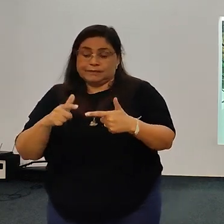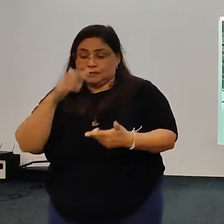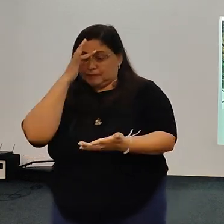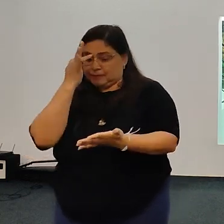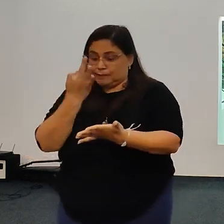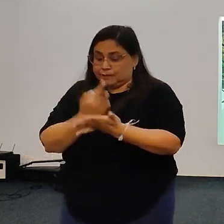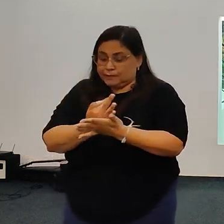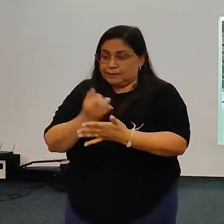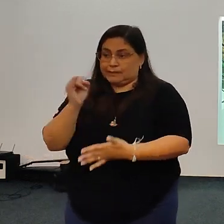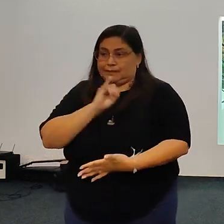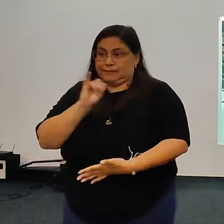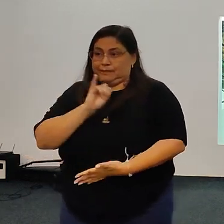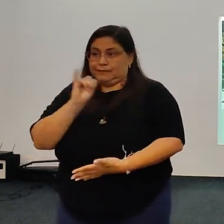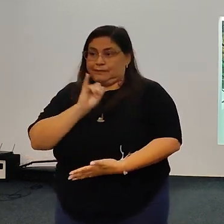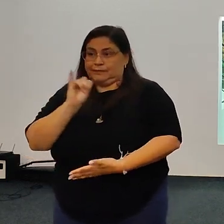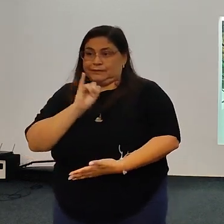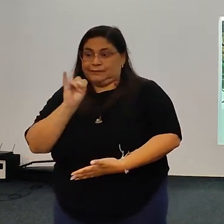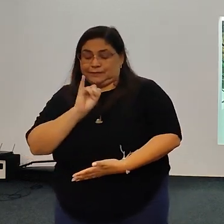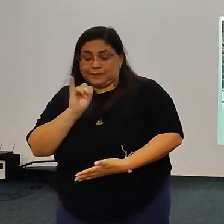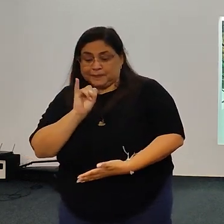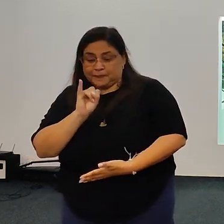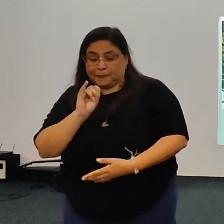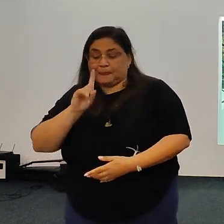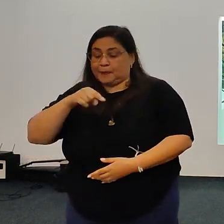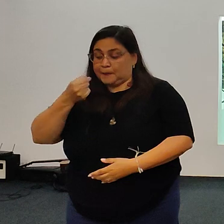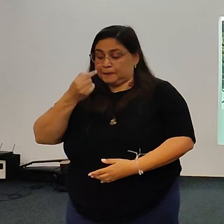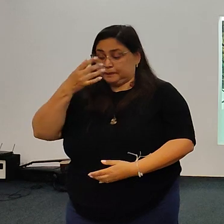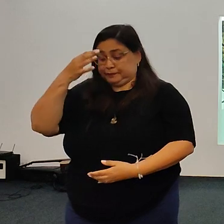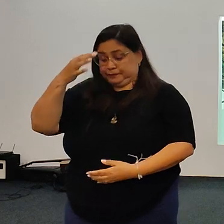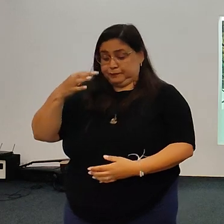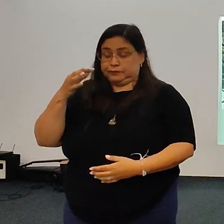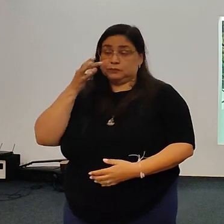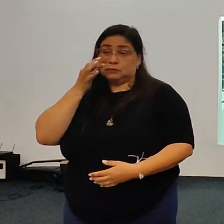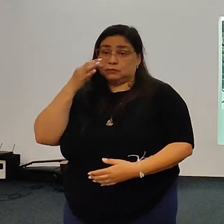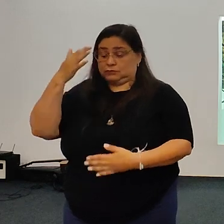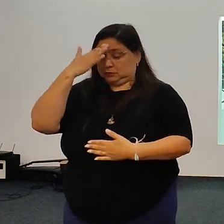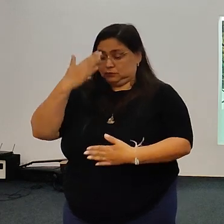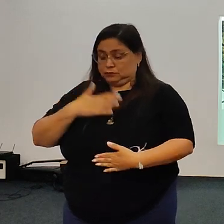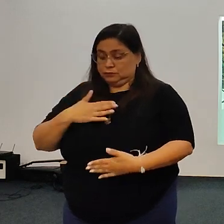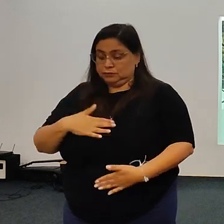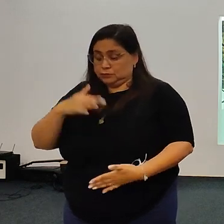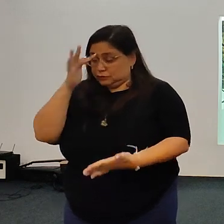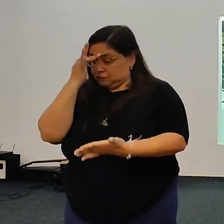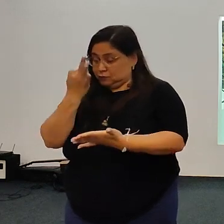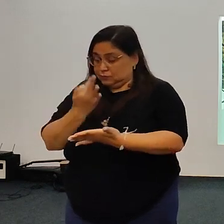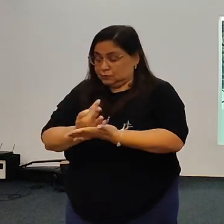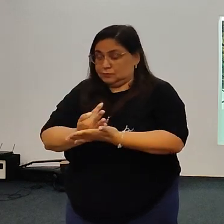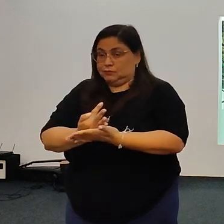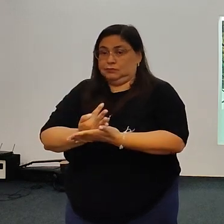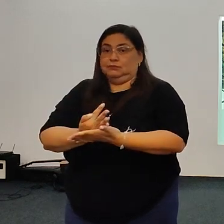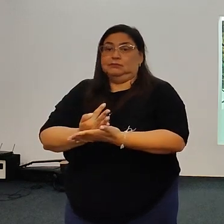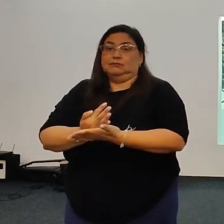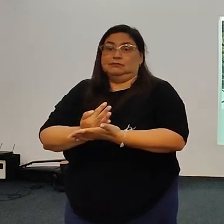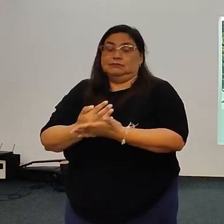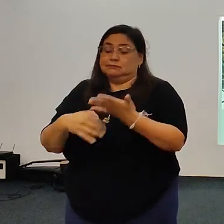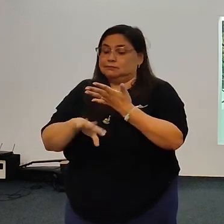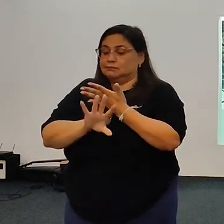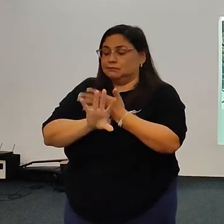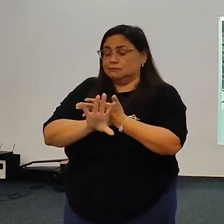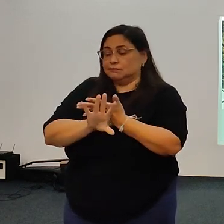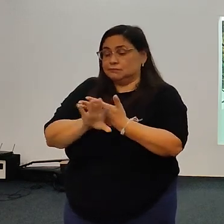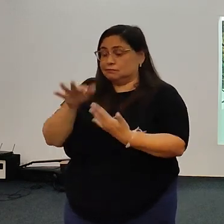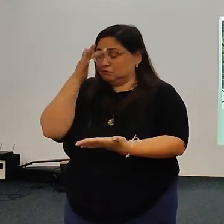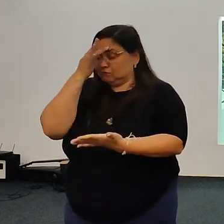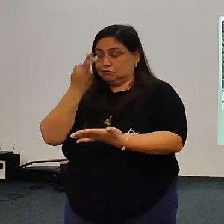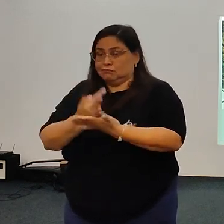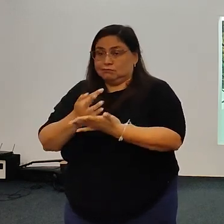dos irmãos. Porque se Jesus não veio em carne, a nossa fé é vã. A nossa fé não